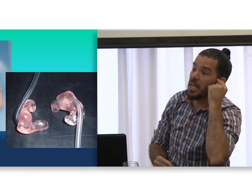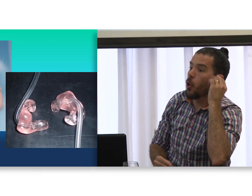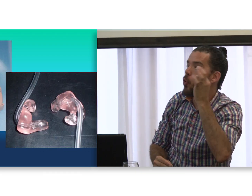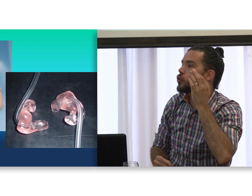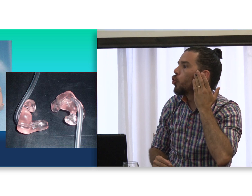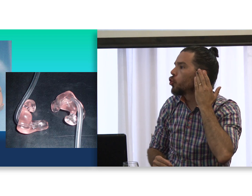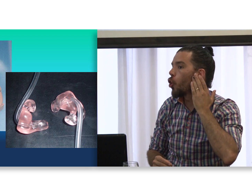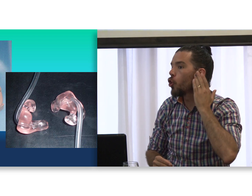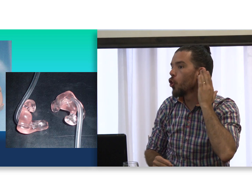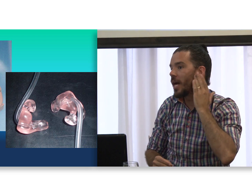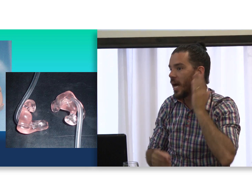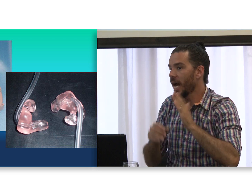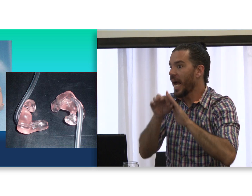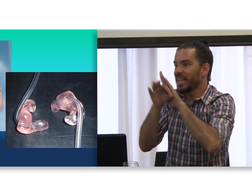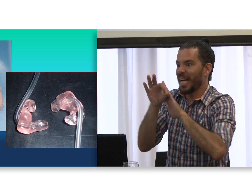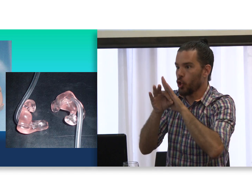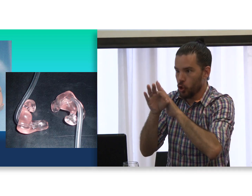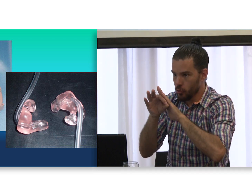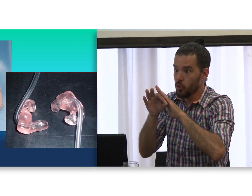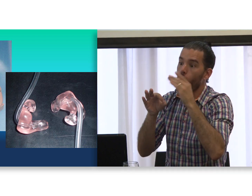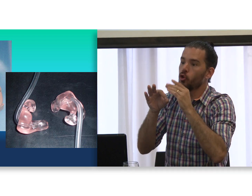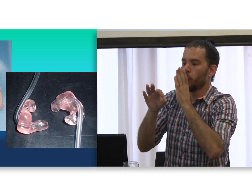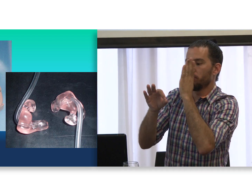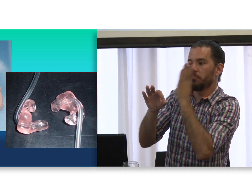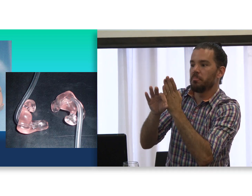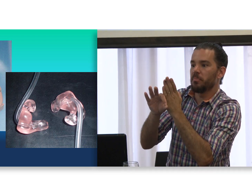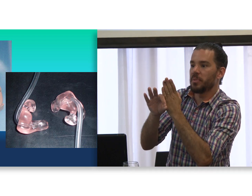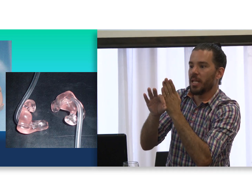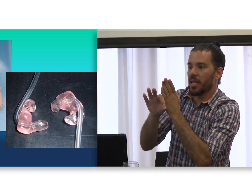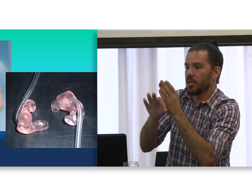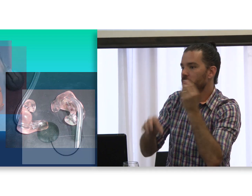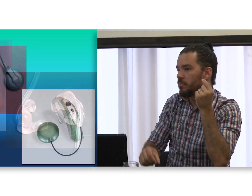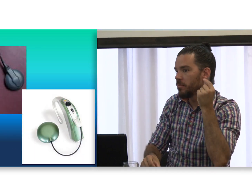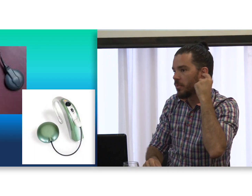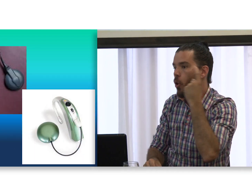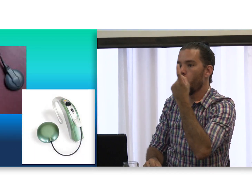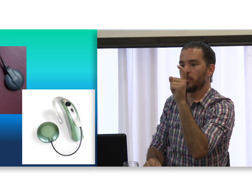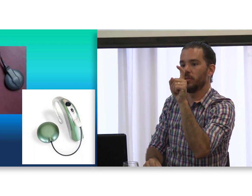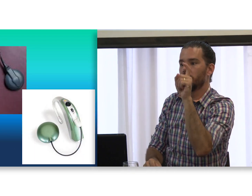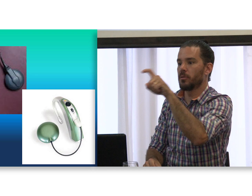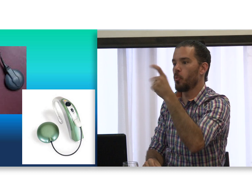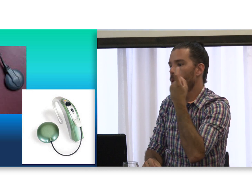adaptarse. Sí, algunos no usan todo el molde, usan la mitad